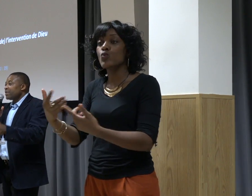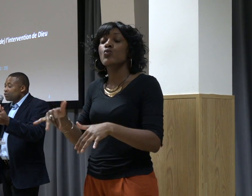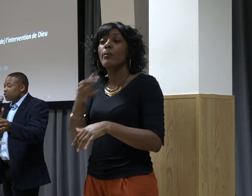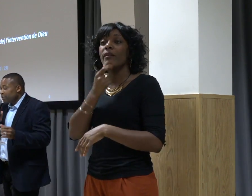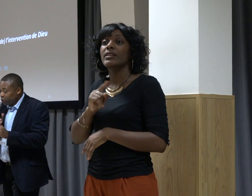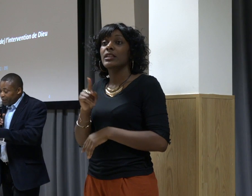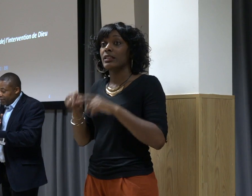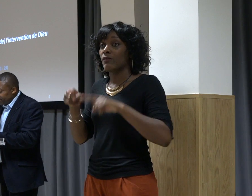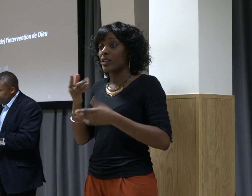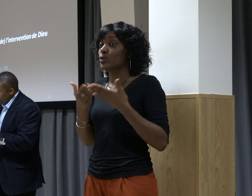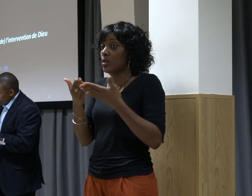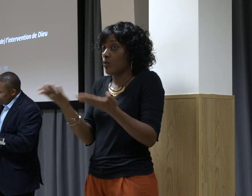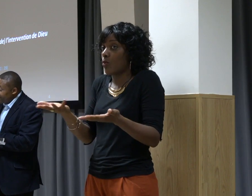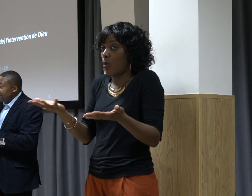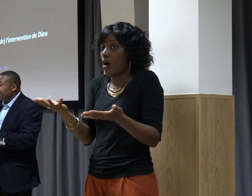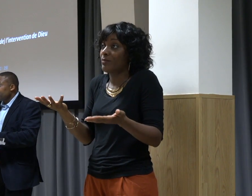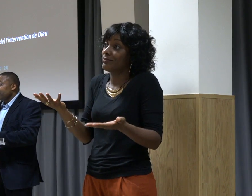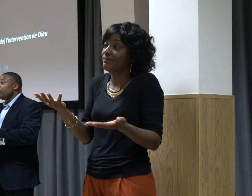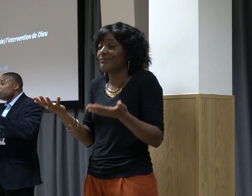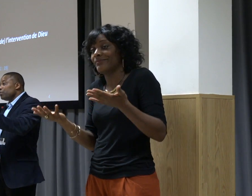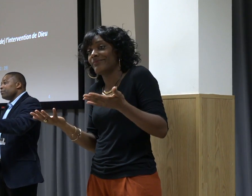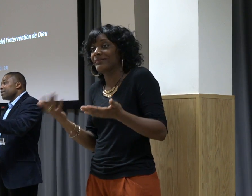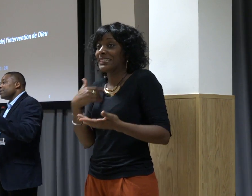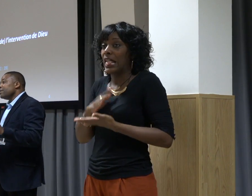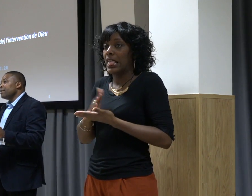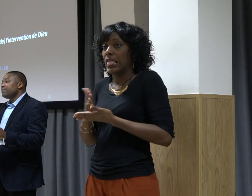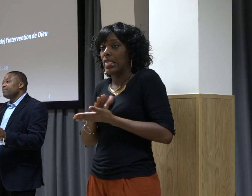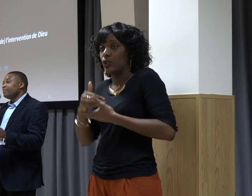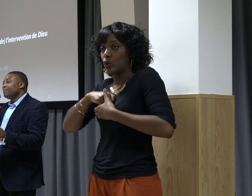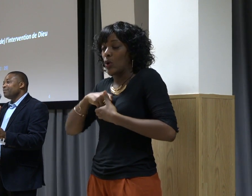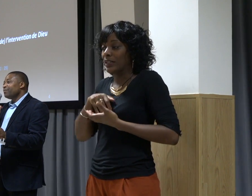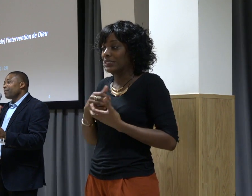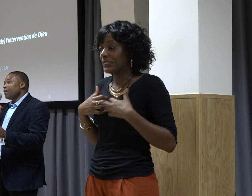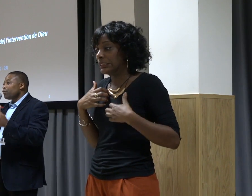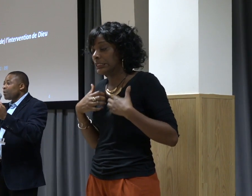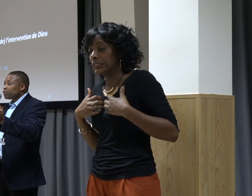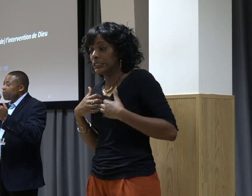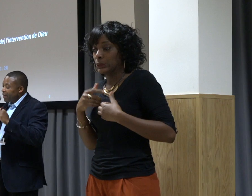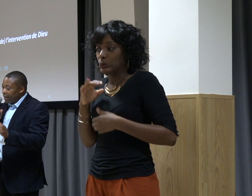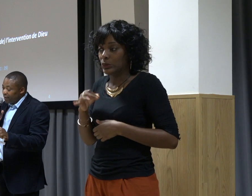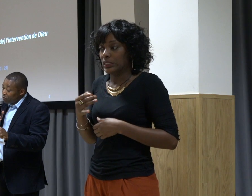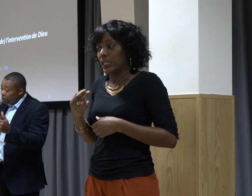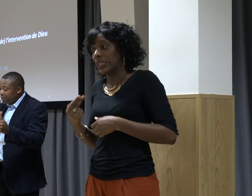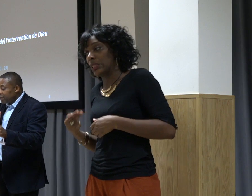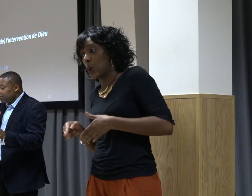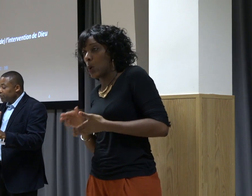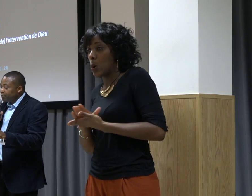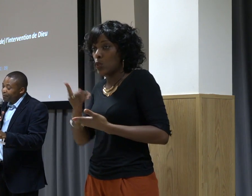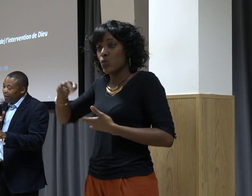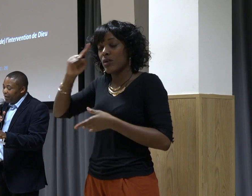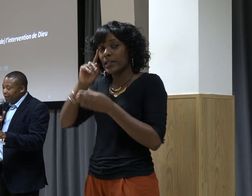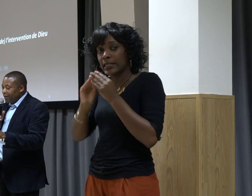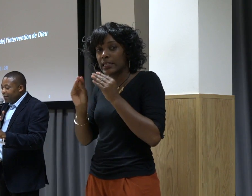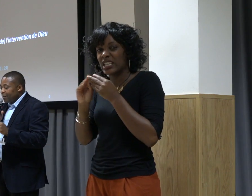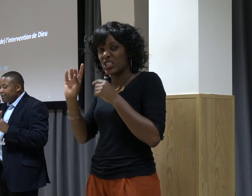la situation qui se présente, c'est que le doute va s'installer. Nous commençons par nous poser des questions.